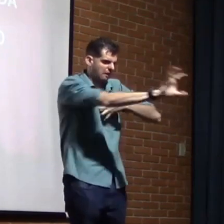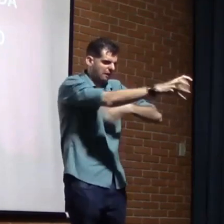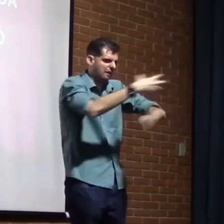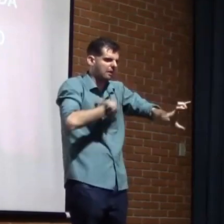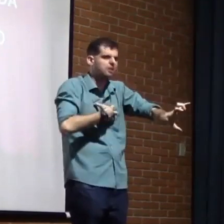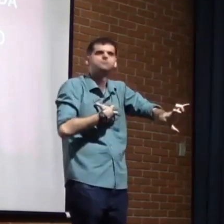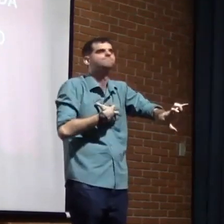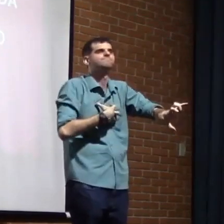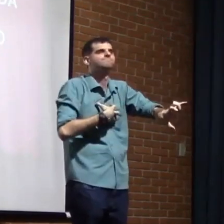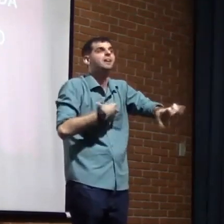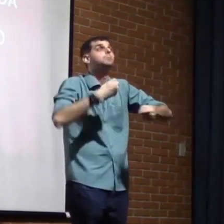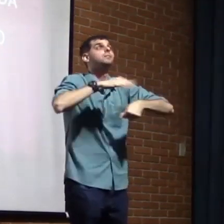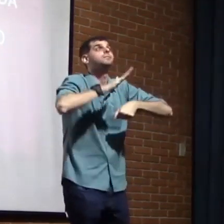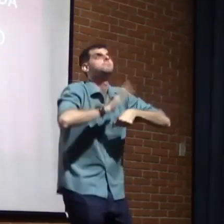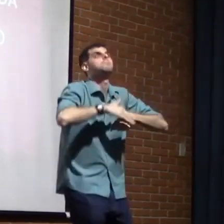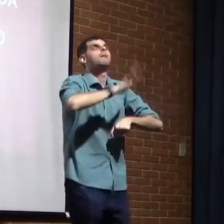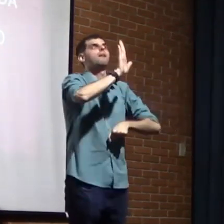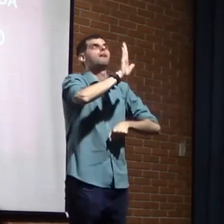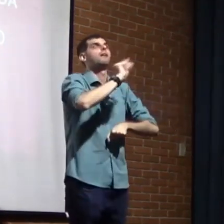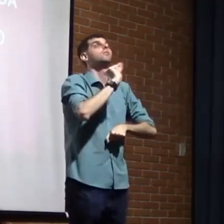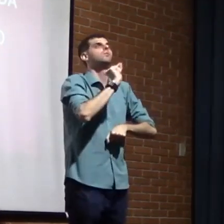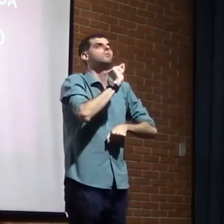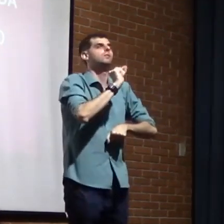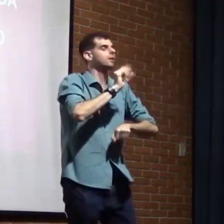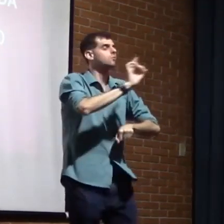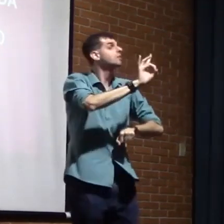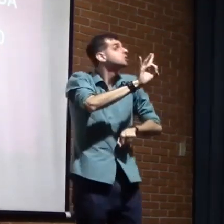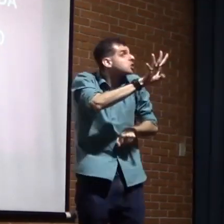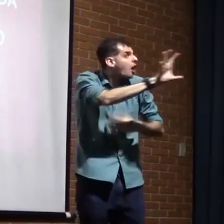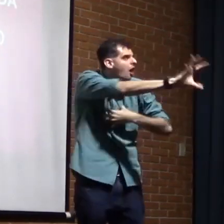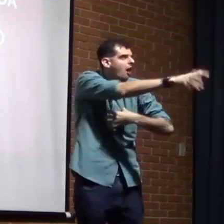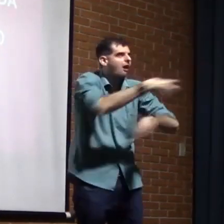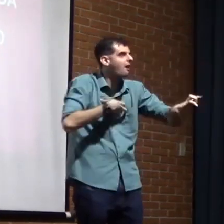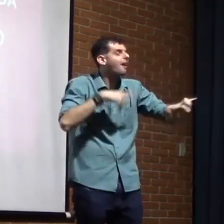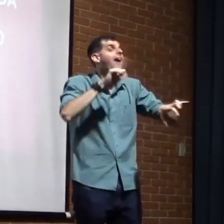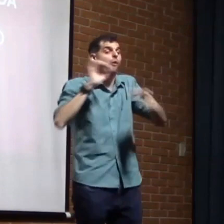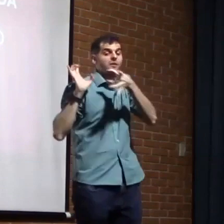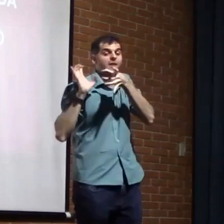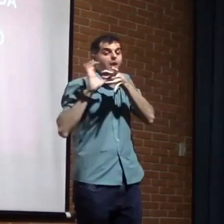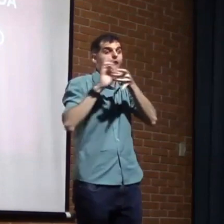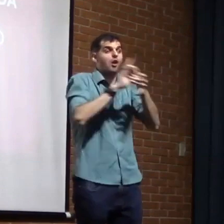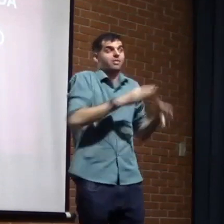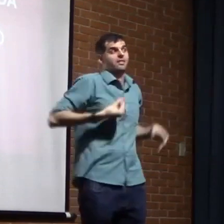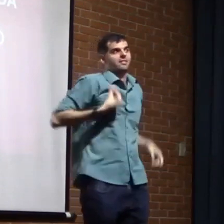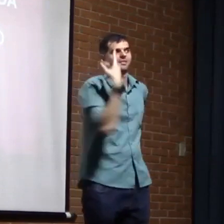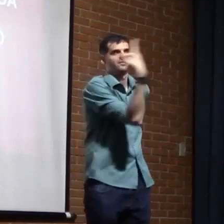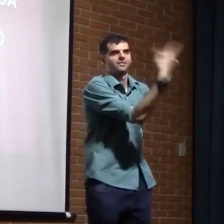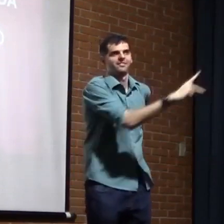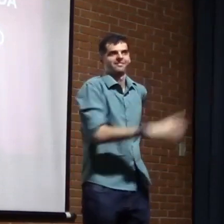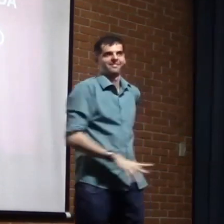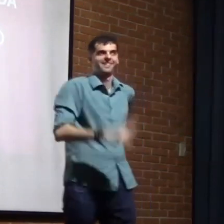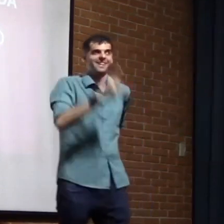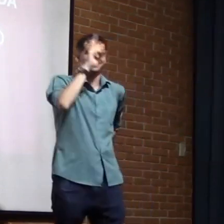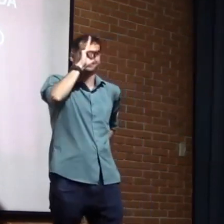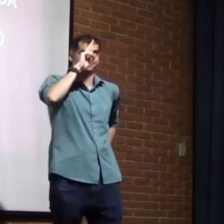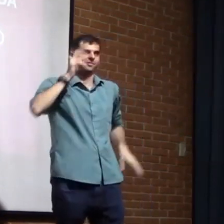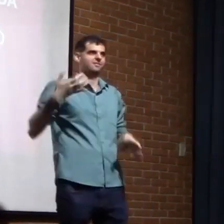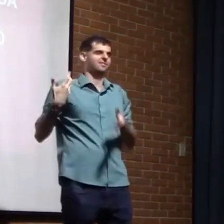comigo essa sensação, sabe? De forma empática. Principalmente, assim, só na questão empática da vida de